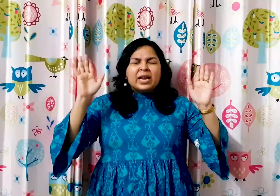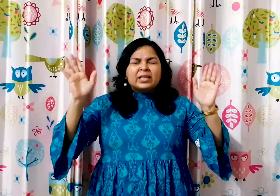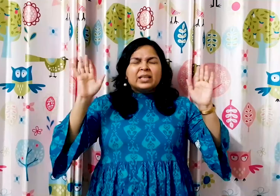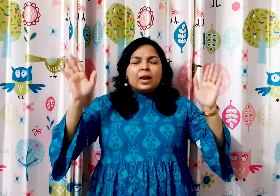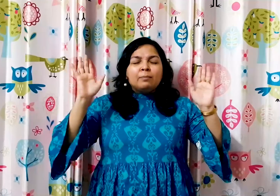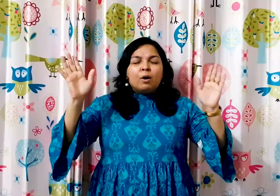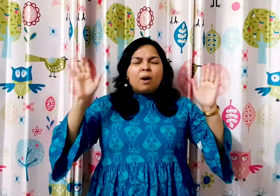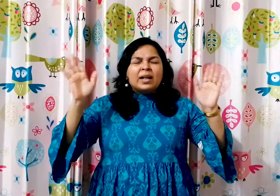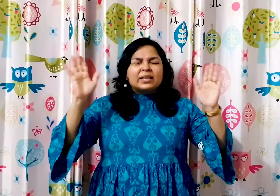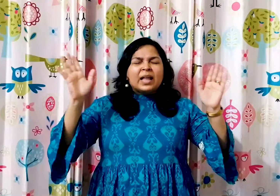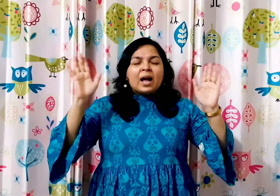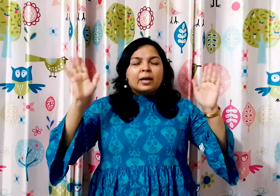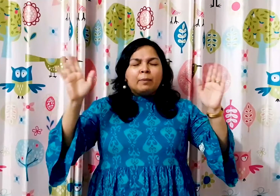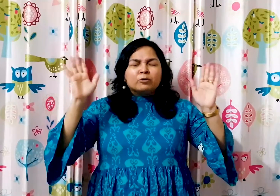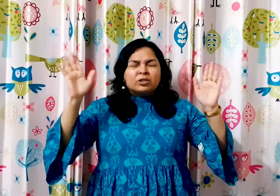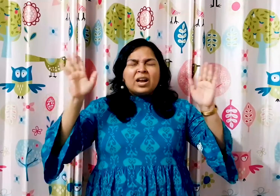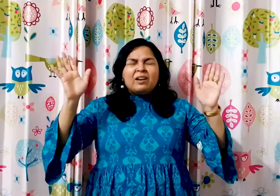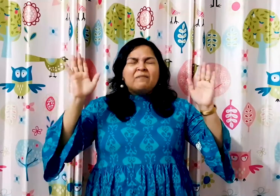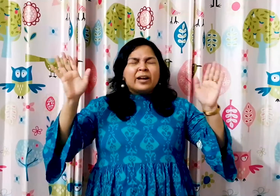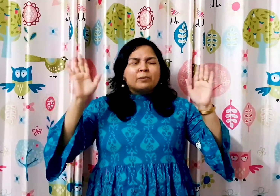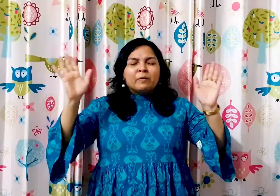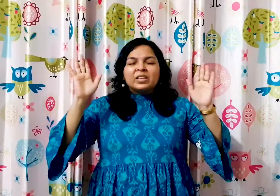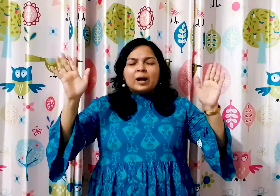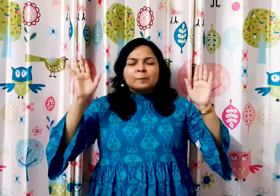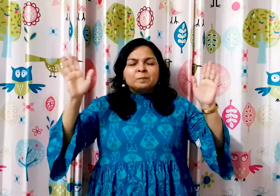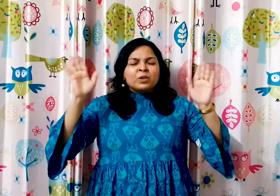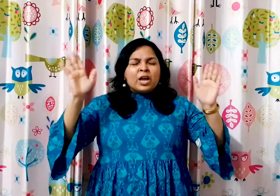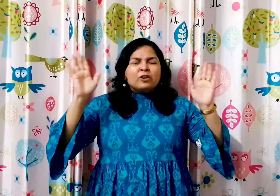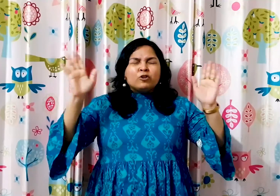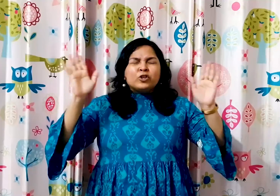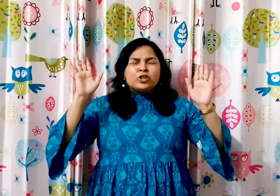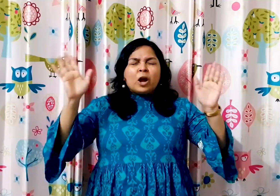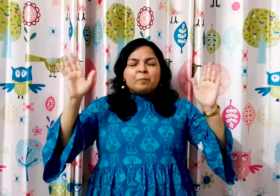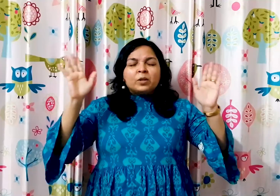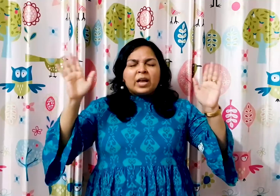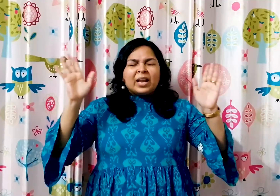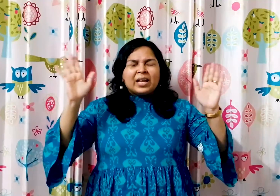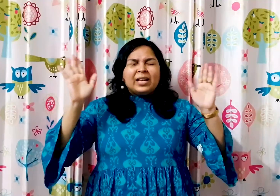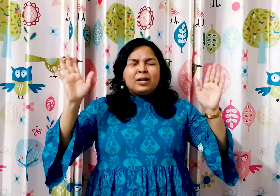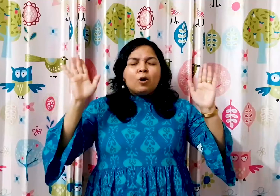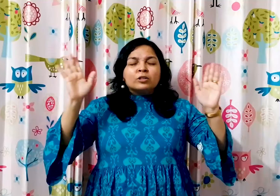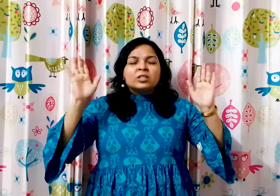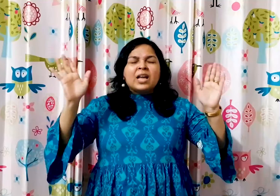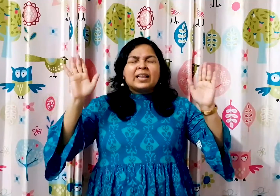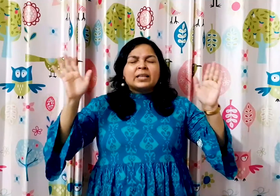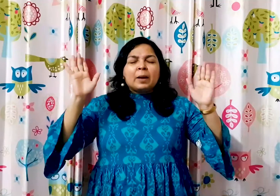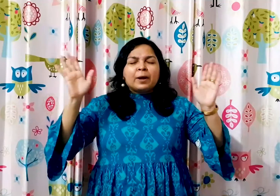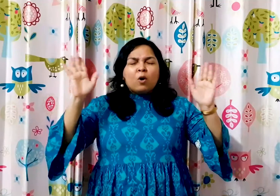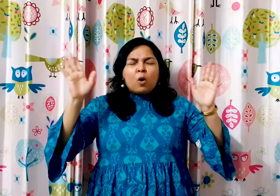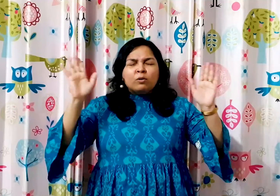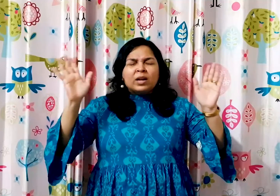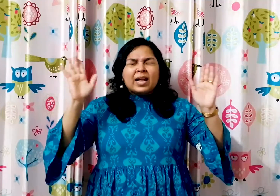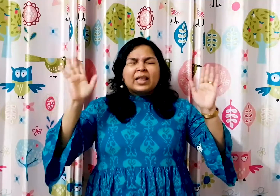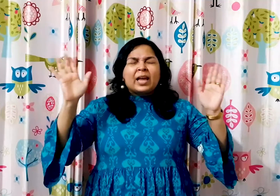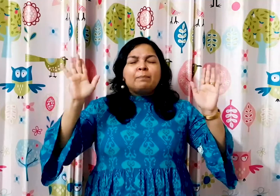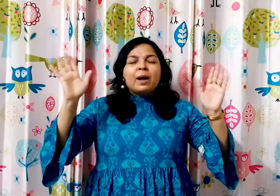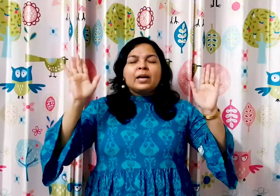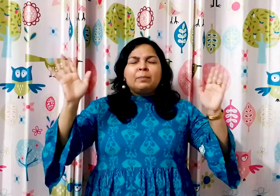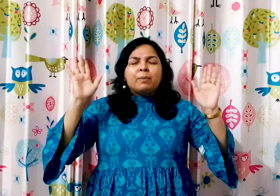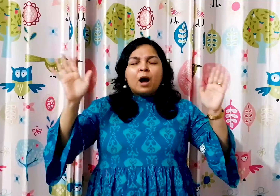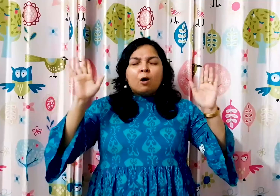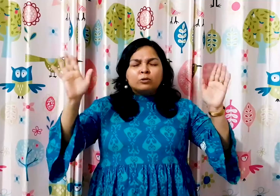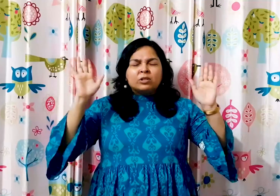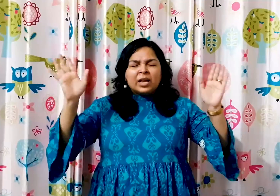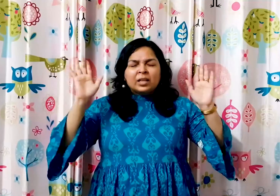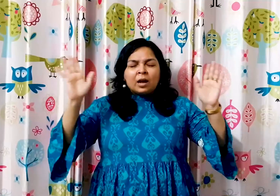bo sita la bo anta ki bo us dhanyavad pavitra inko shabd dene ke liye ko sata pe ko onkat e pa